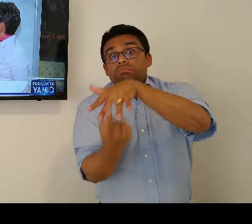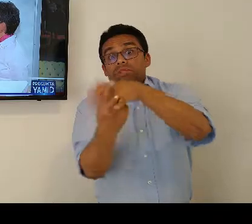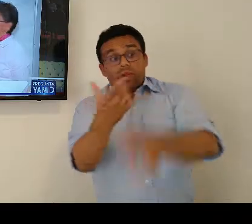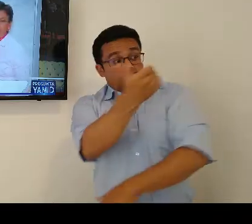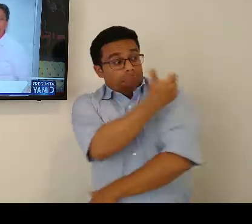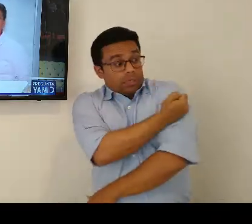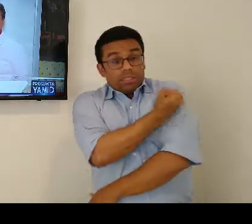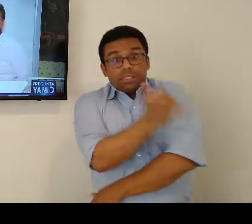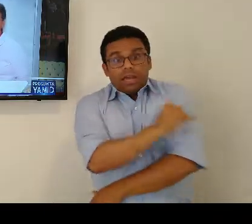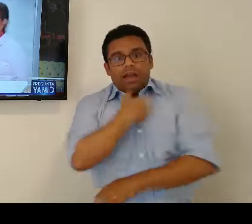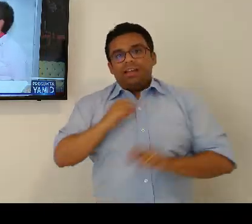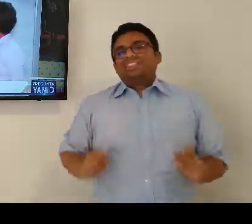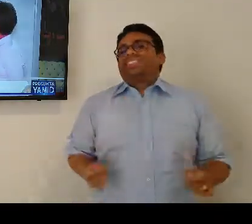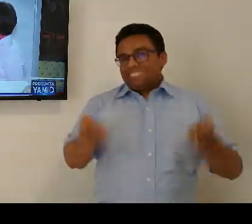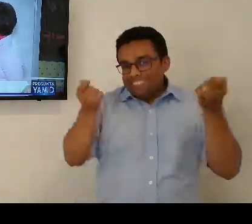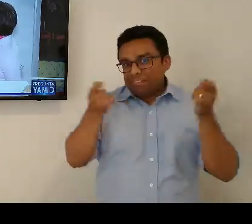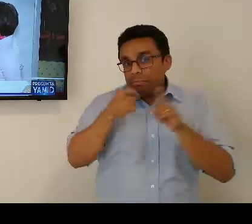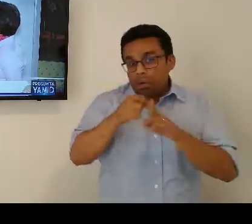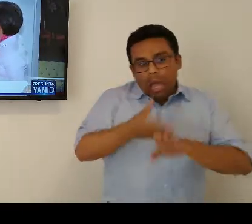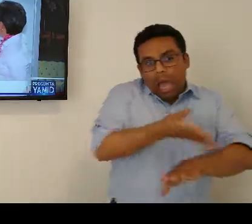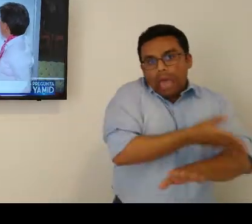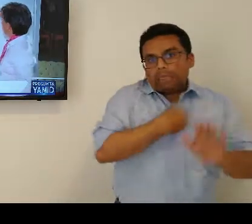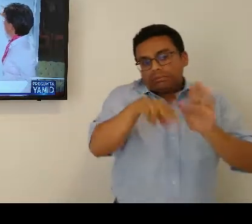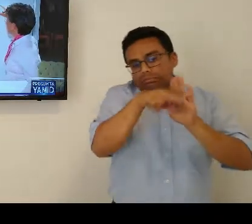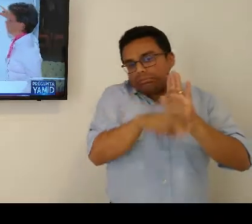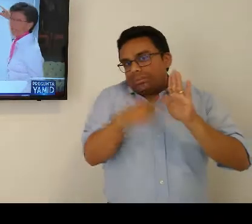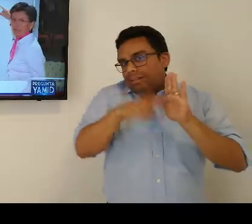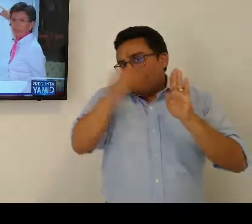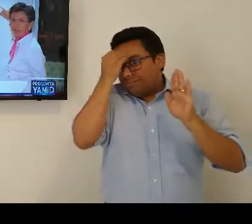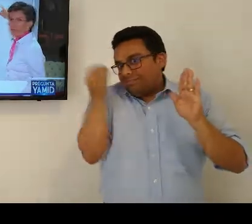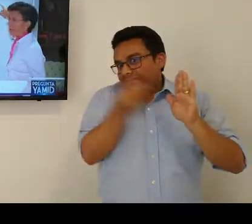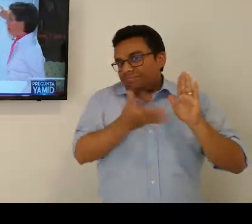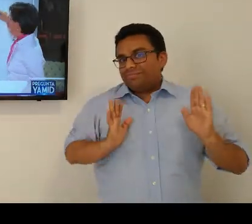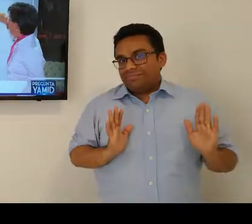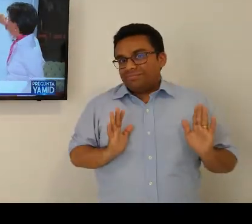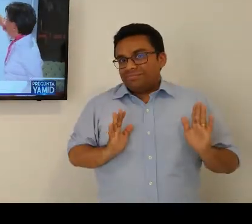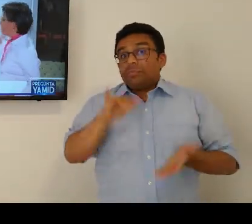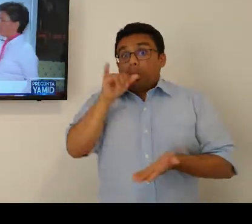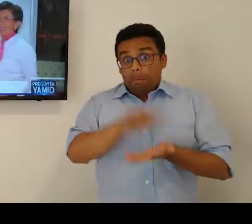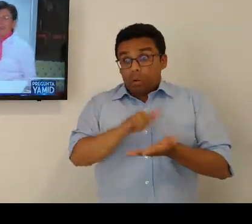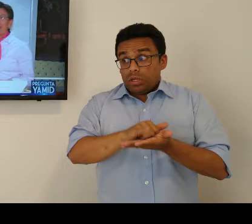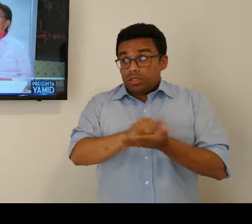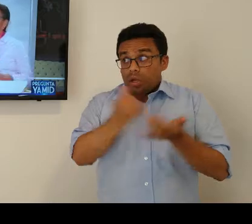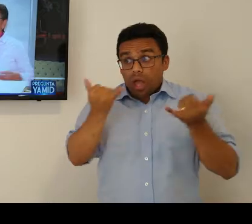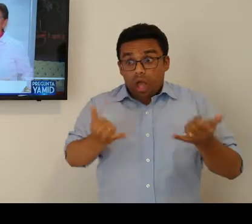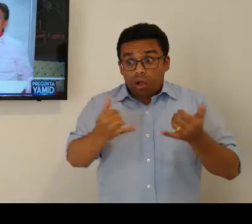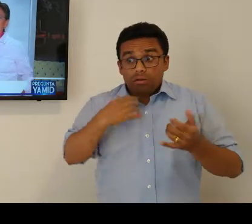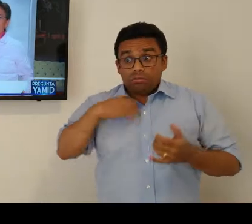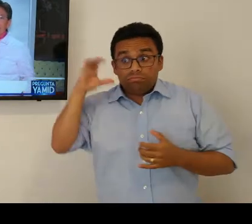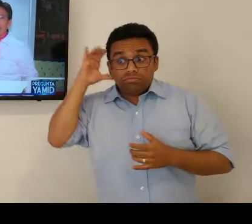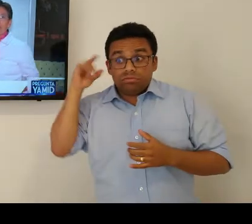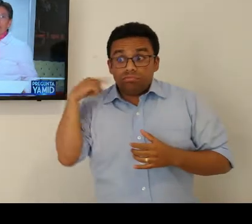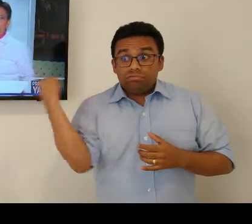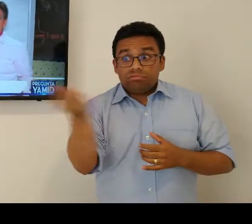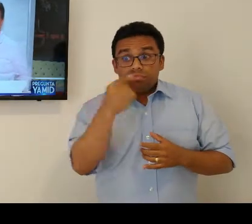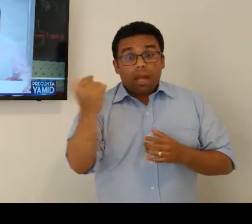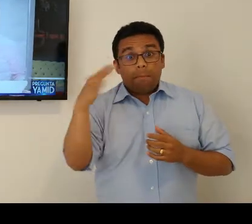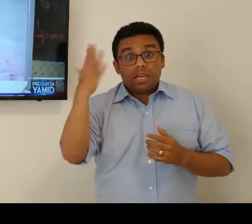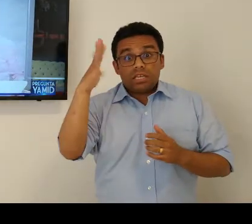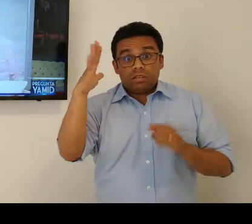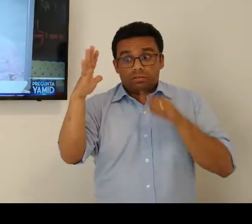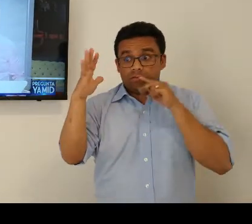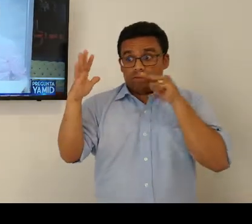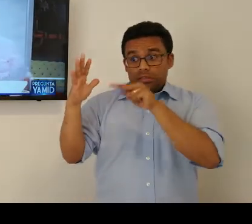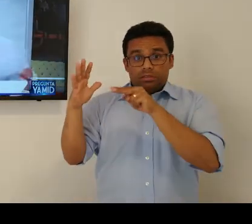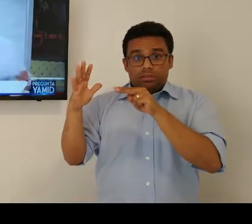hacer lo que te digo, que es mantener esas medidas de alerta amarilla. Bogotá lideró en América Latina un simulacro